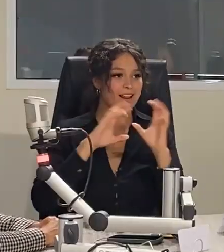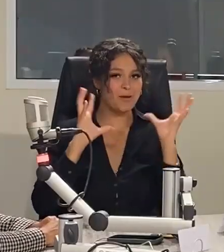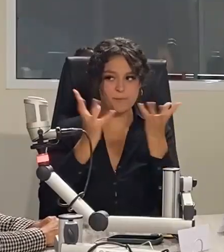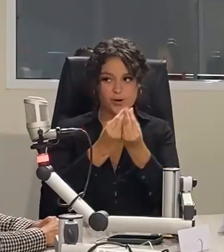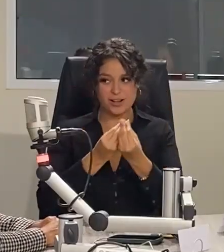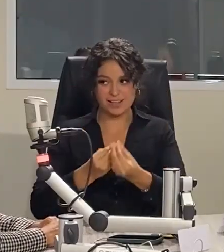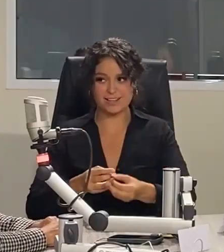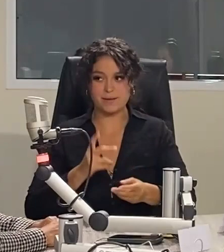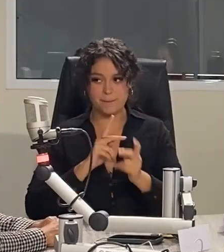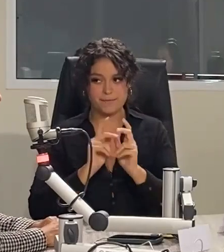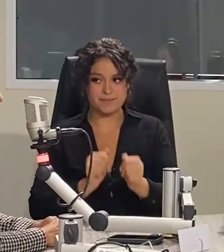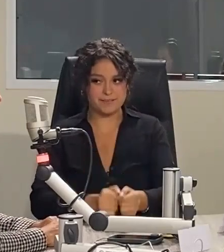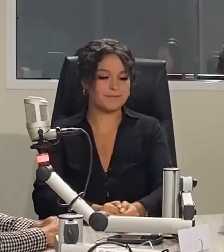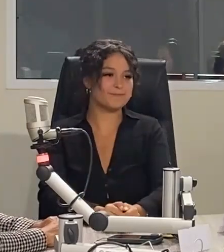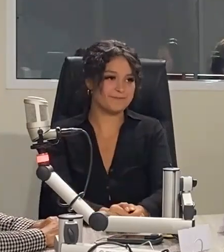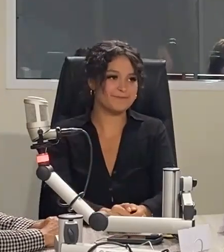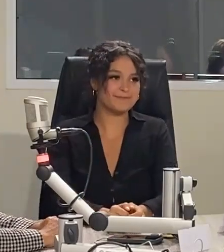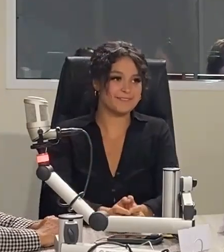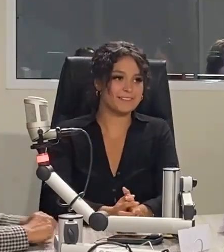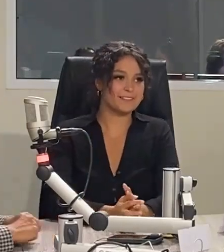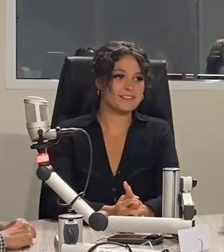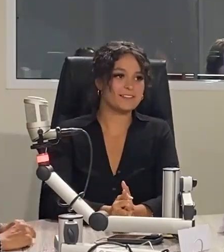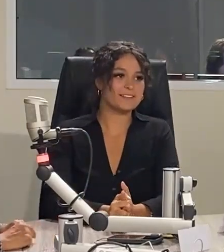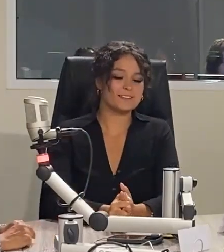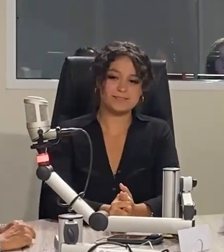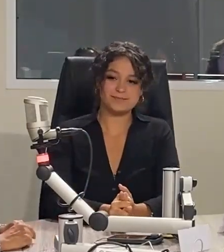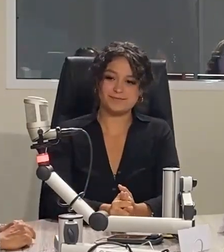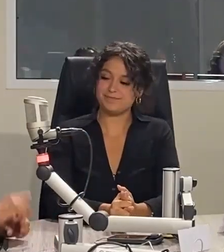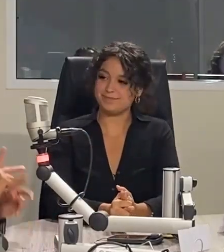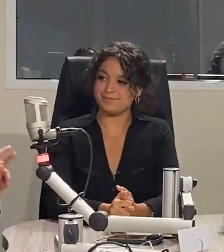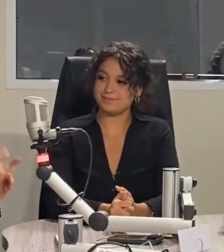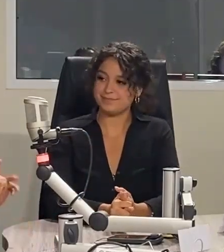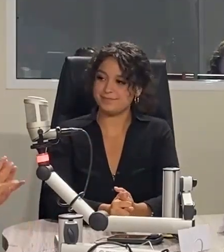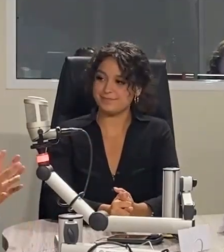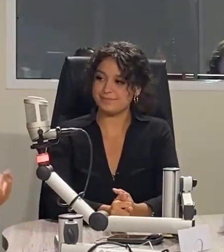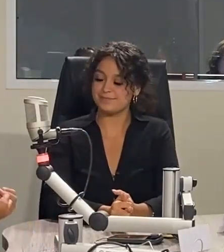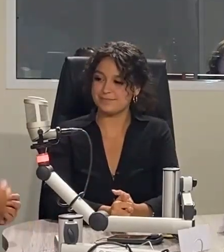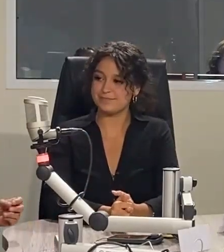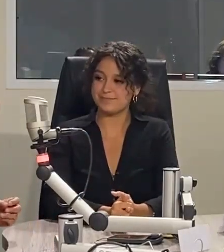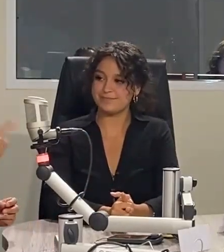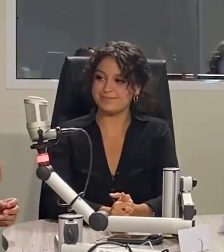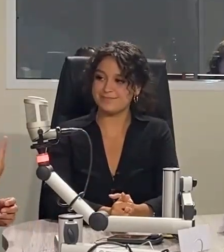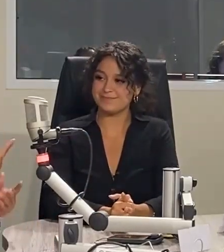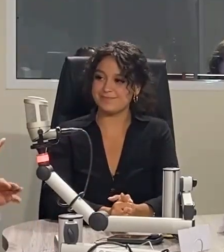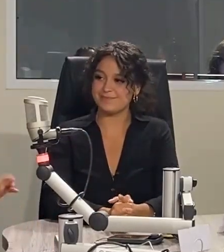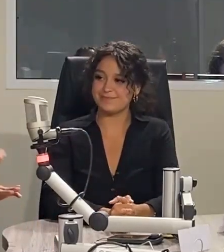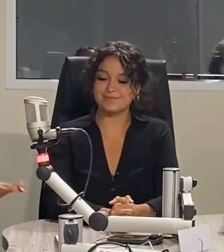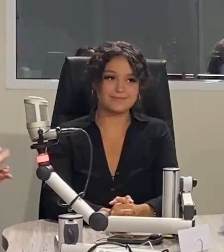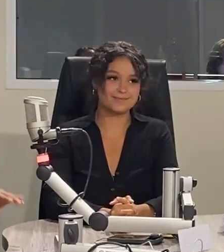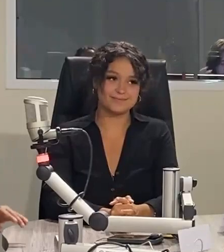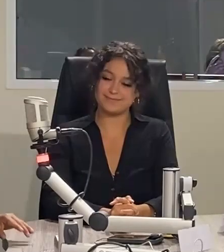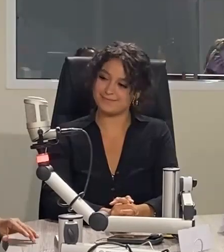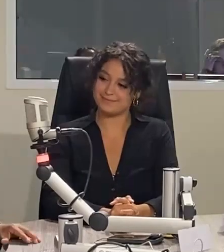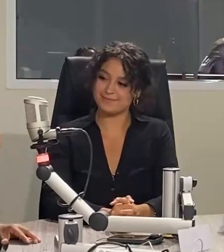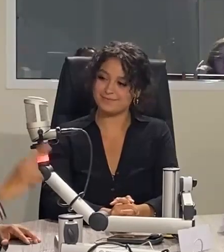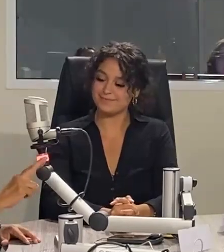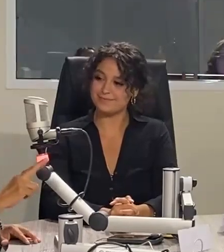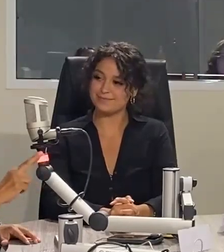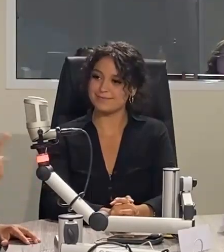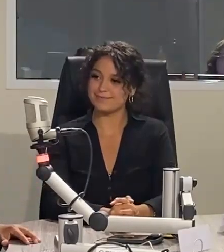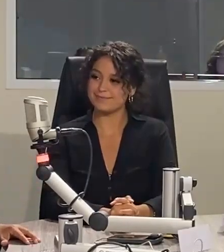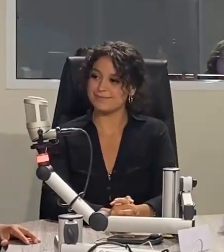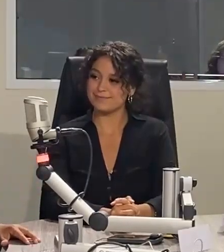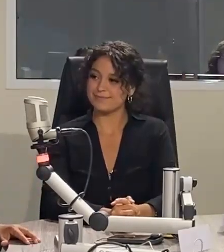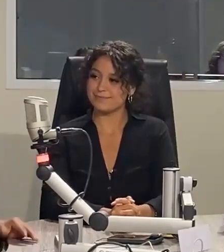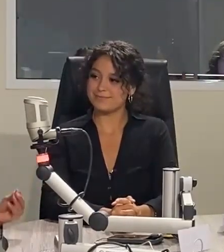Paz y en armonía. Pues ustedes ya escucharon, necesitamos ser muy respetuosos, muy empáticos y